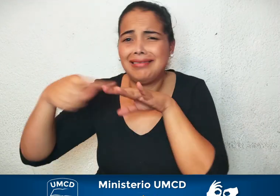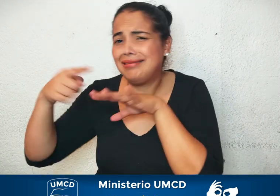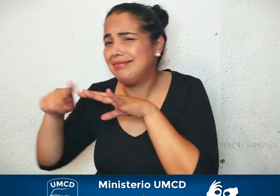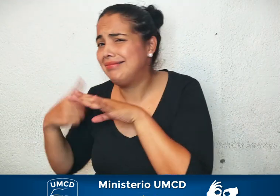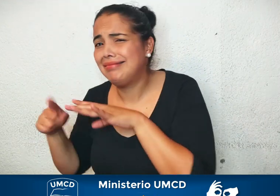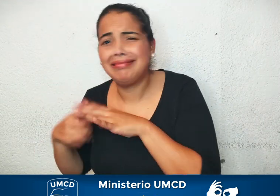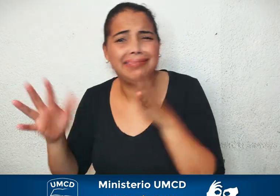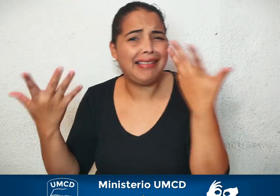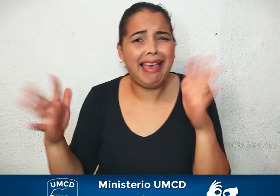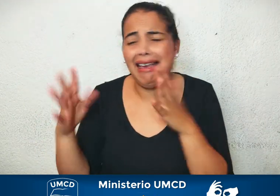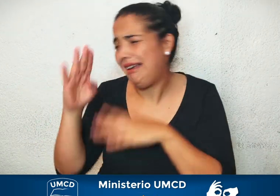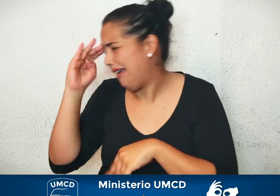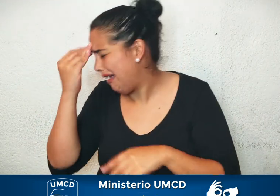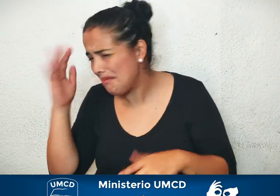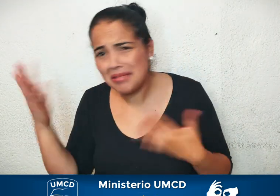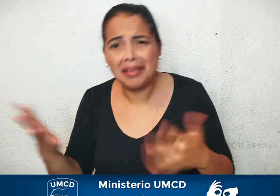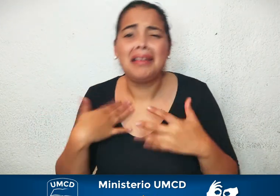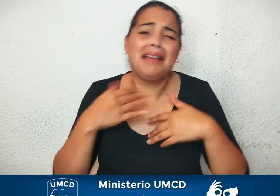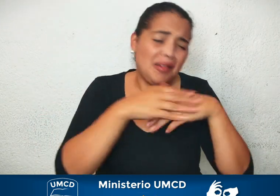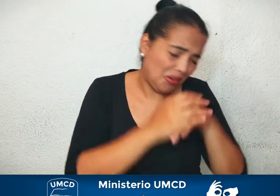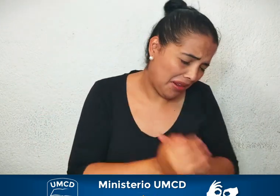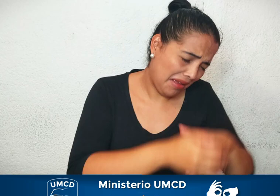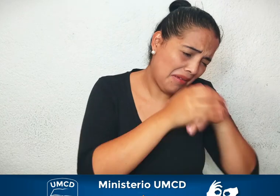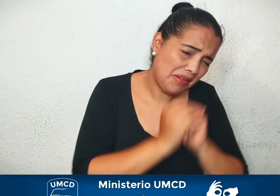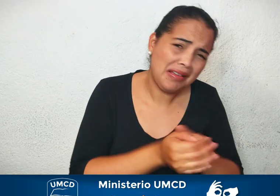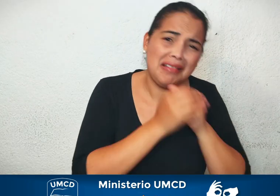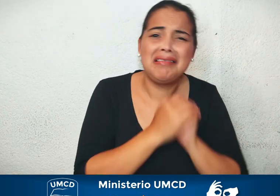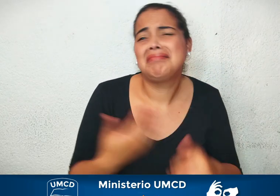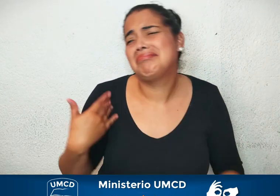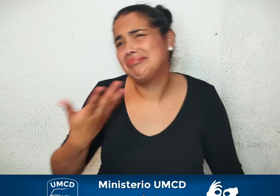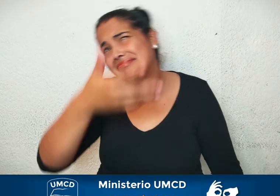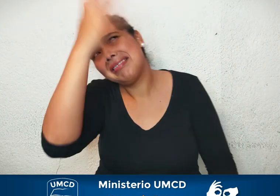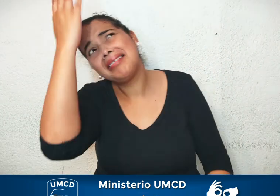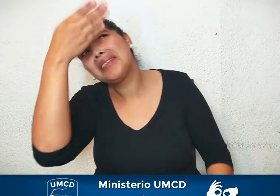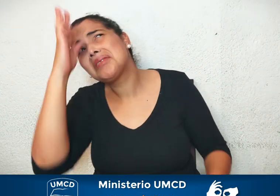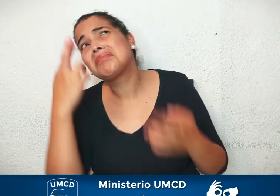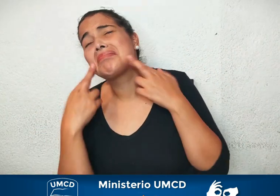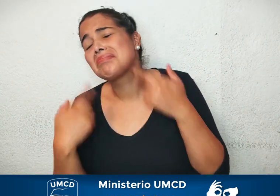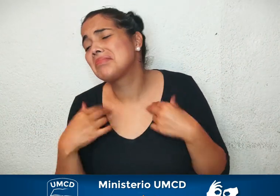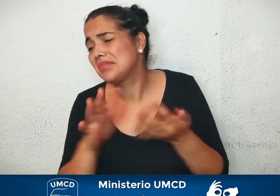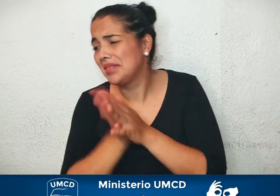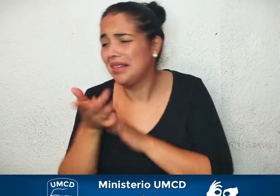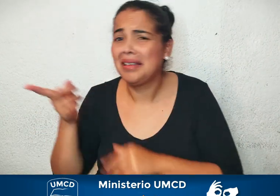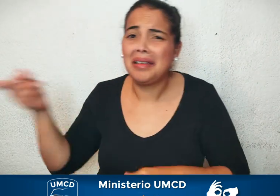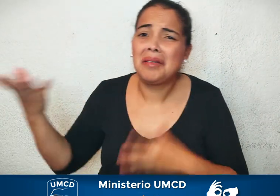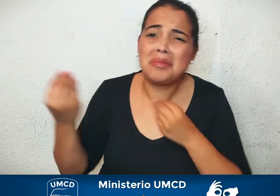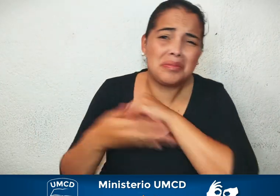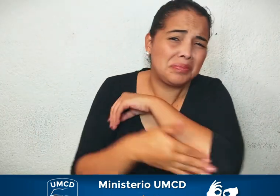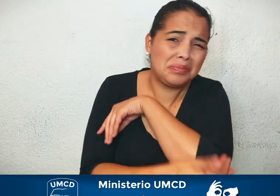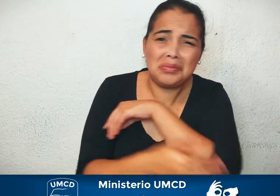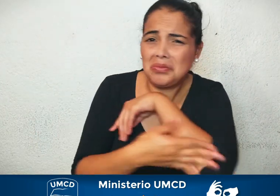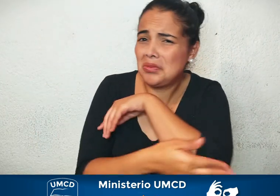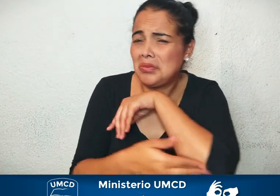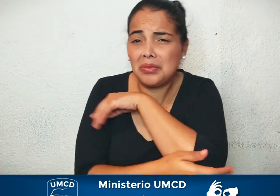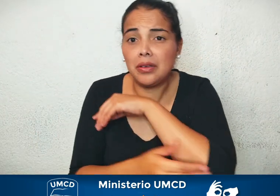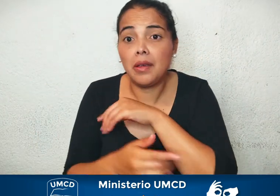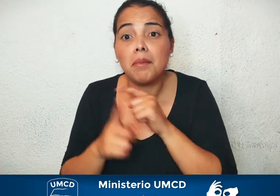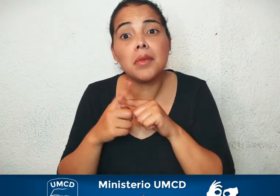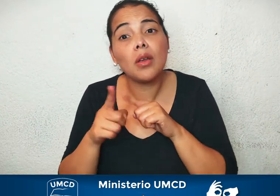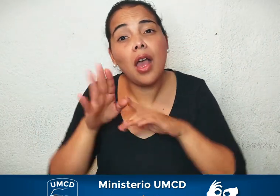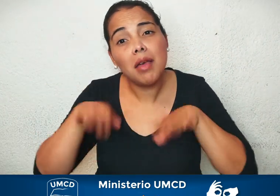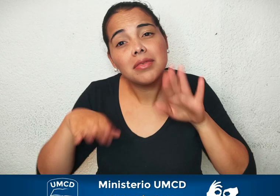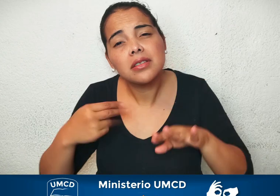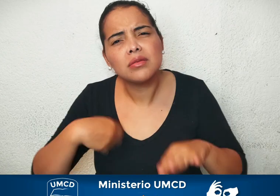familia y no cambia. Y oramos y parece que Dios no va a obrar. A veces nosotros no comprendemos